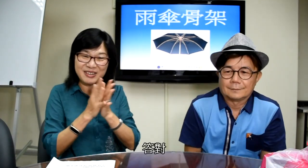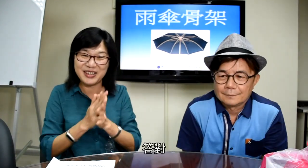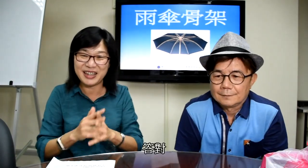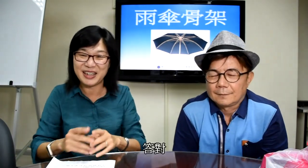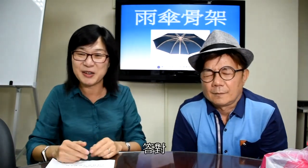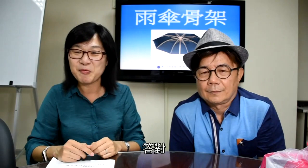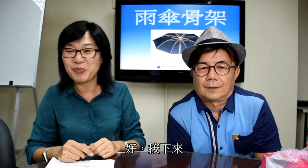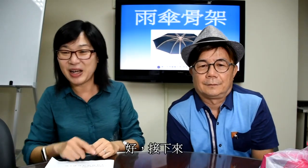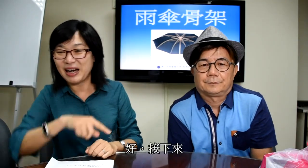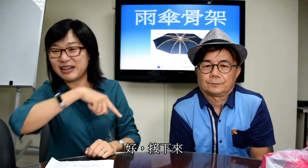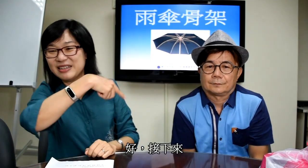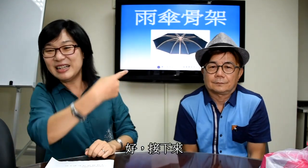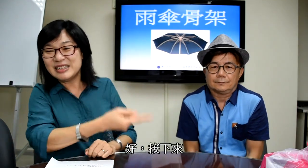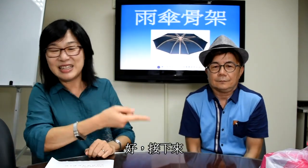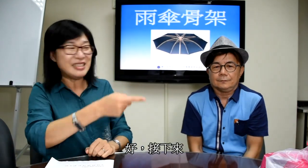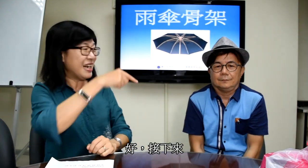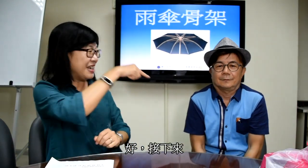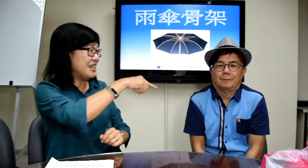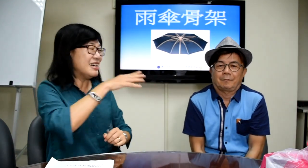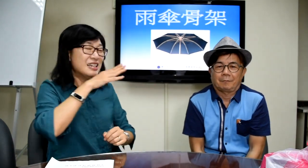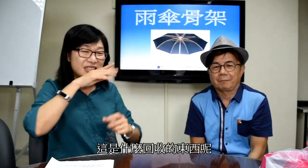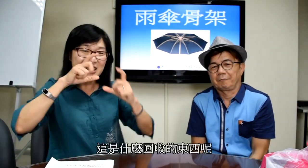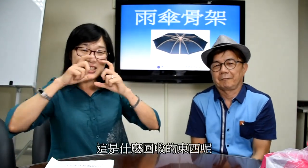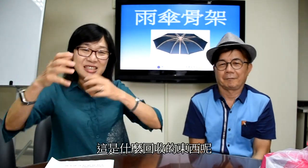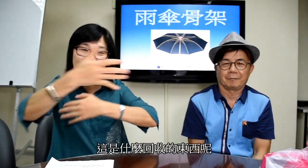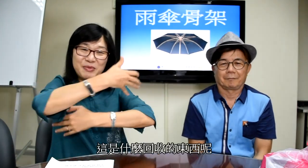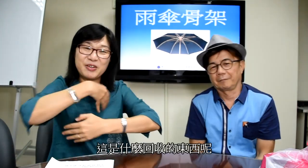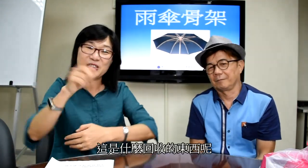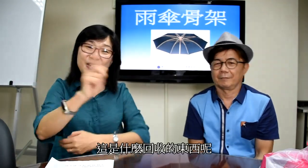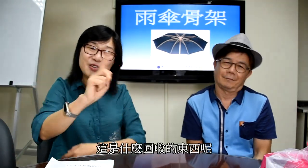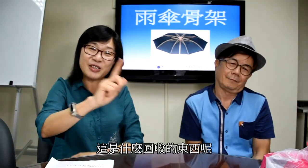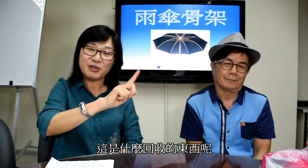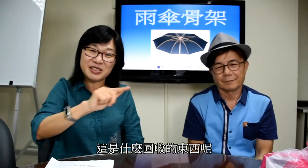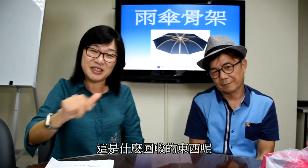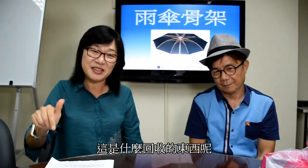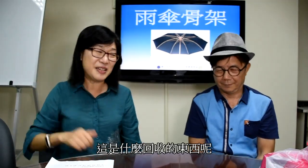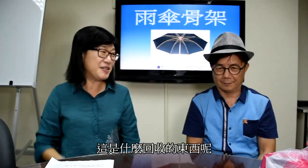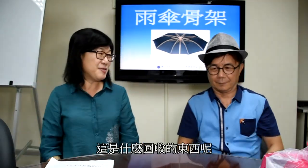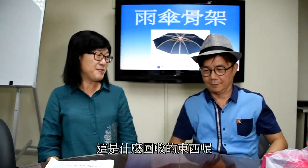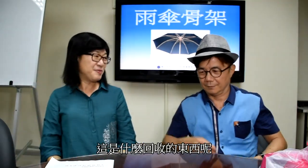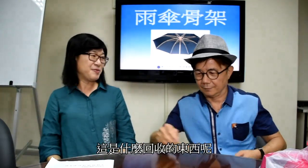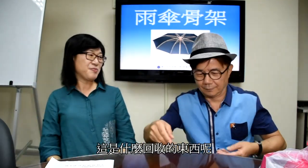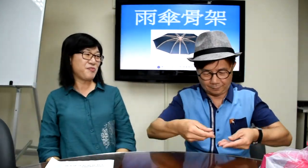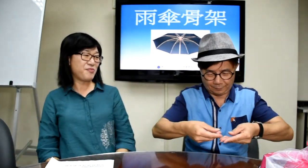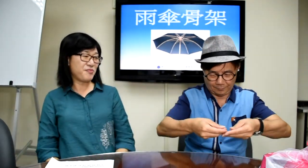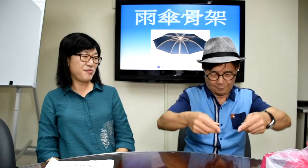对，好，接下来这是什么回收的东西呢？